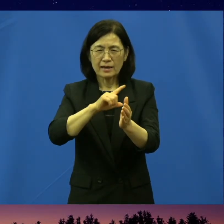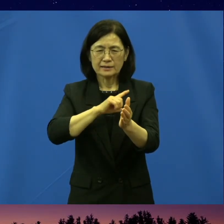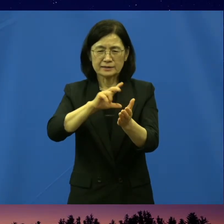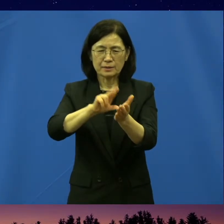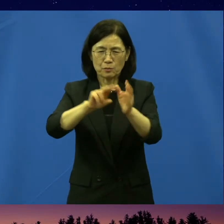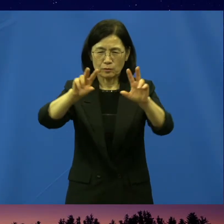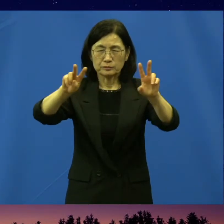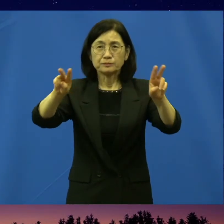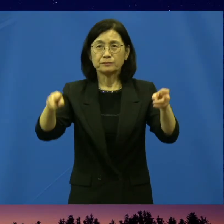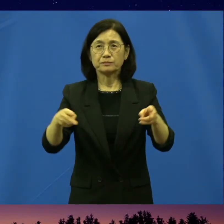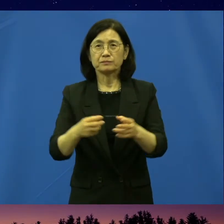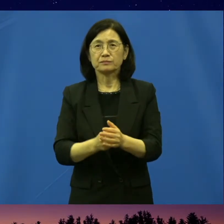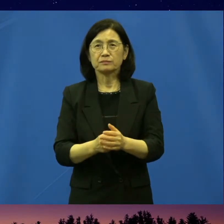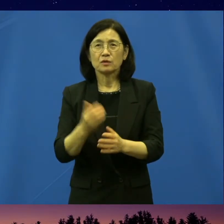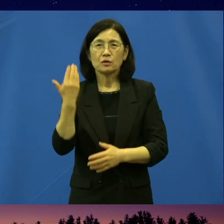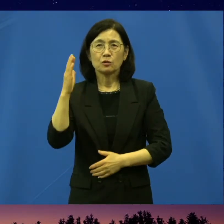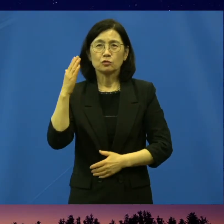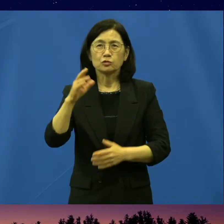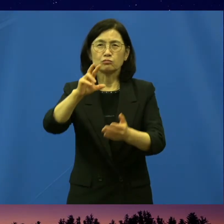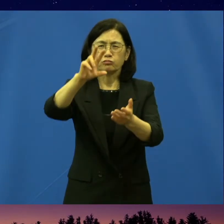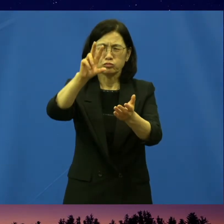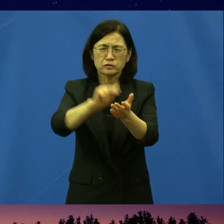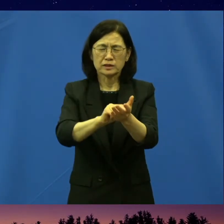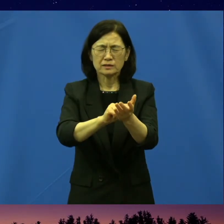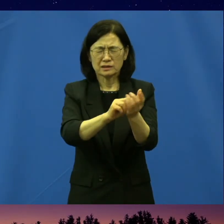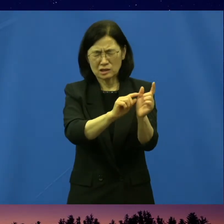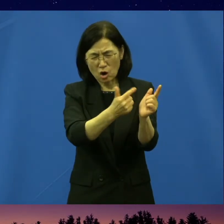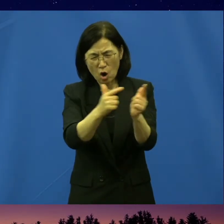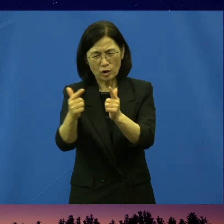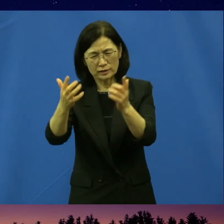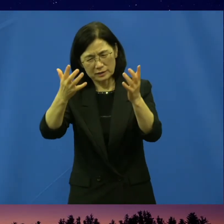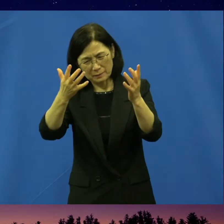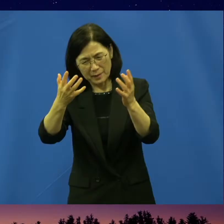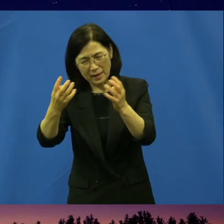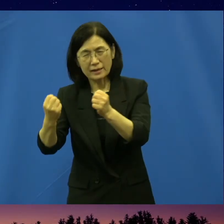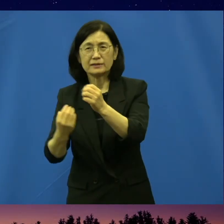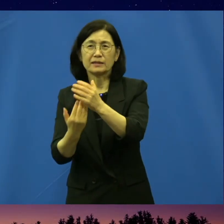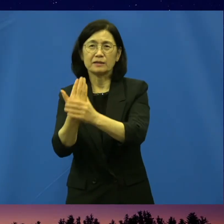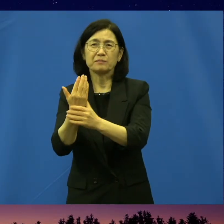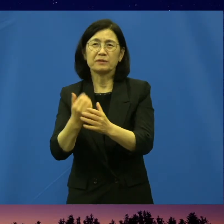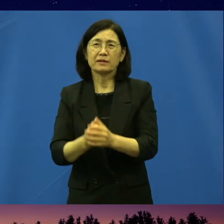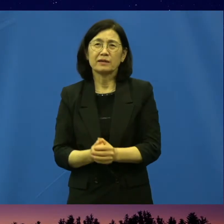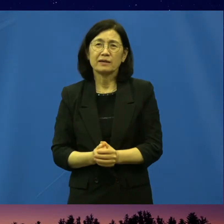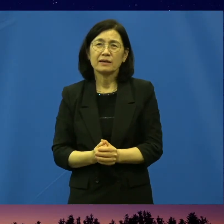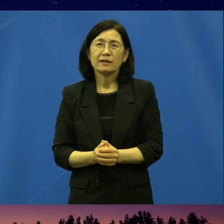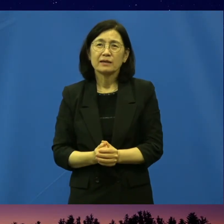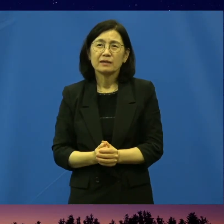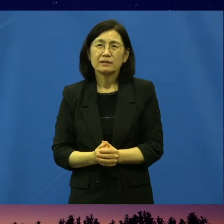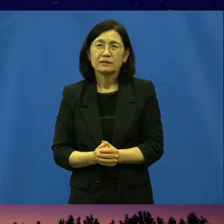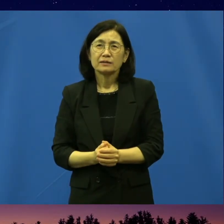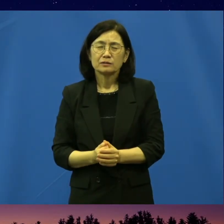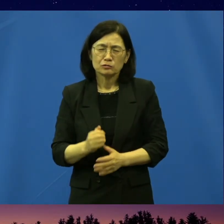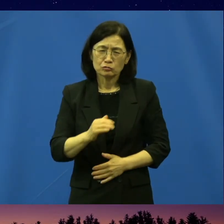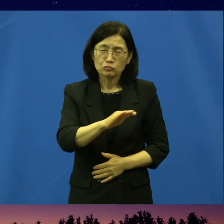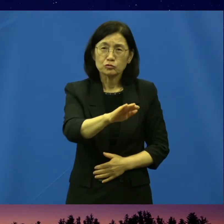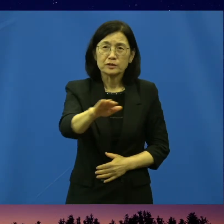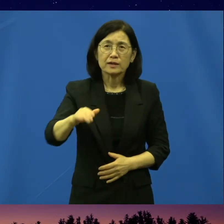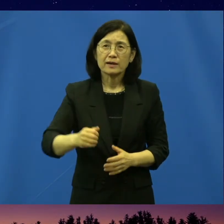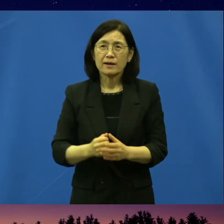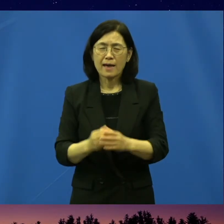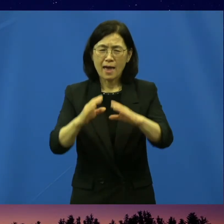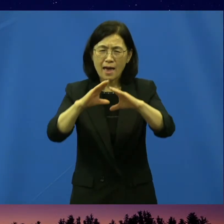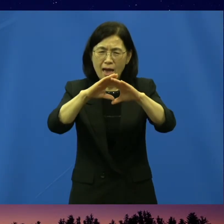세상에 온갖 문제들이 일어나죠. 그리고 우리가 다루기 까다로운 또